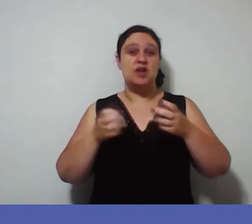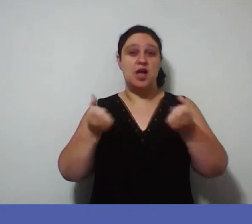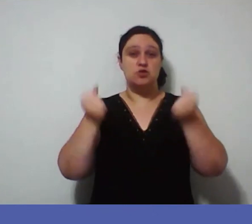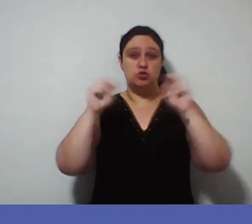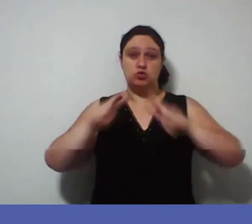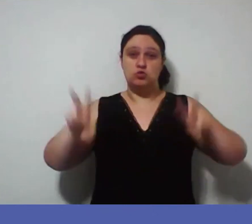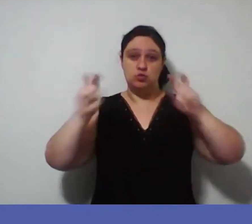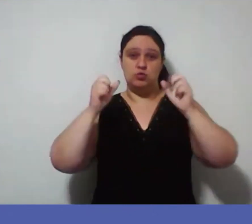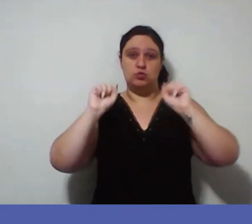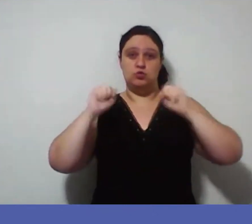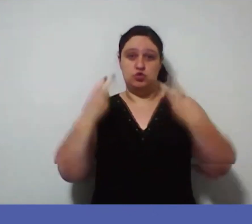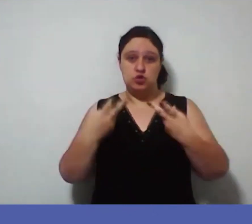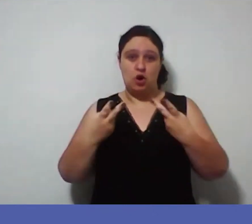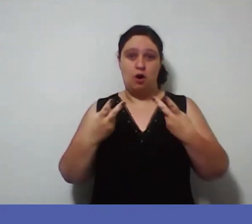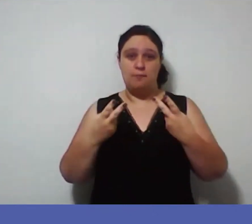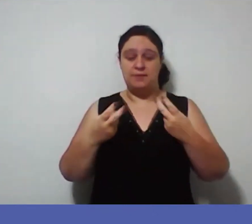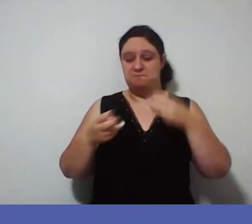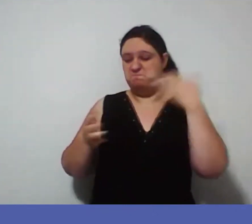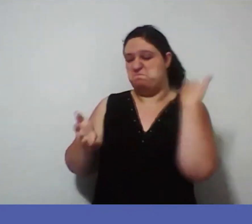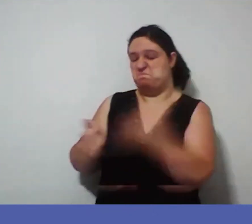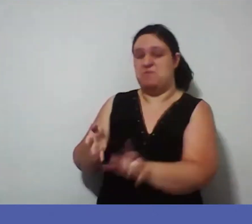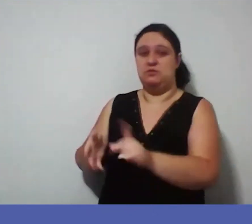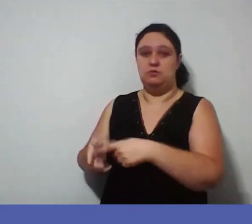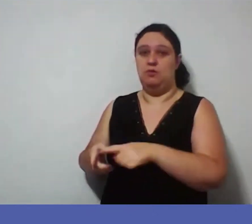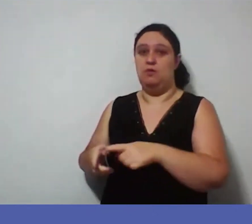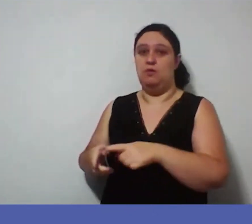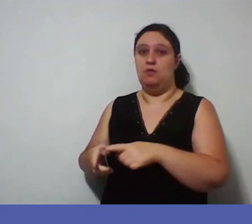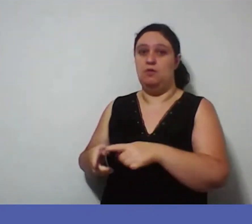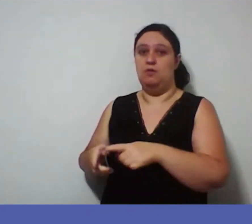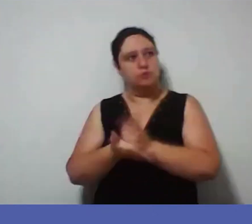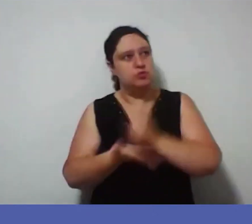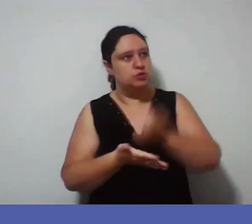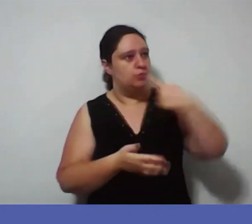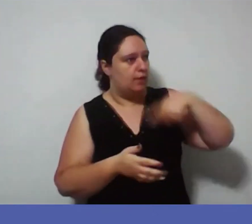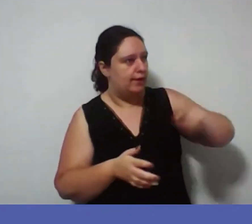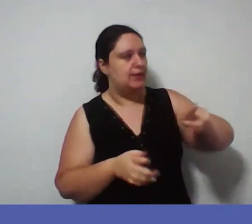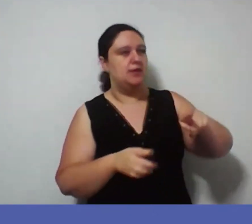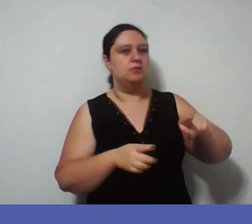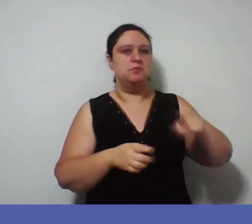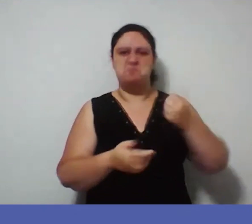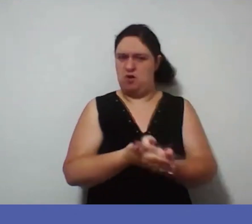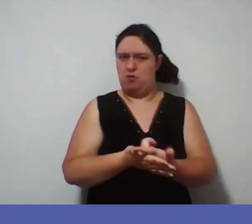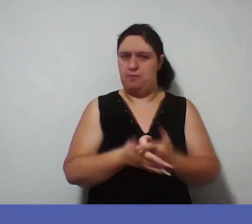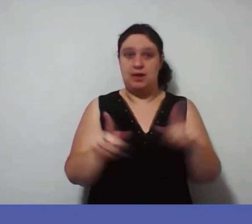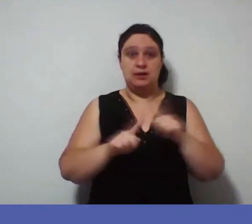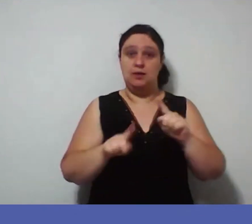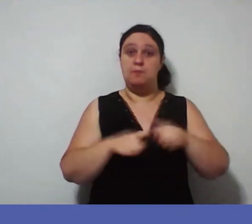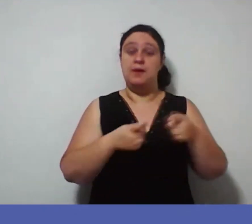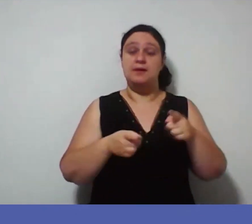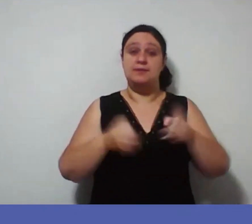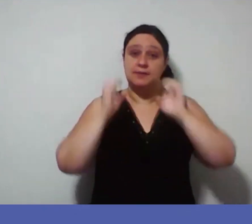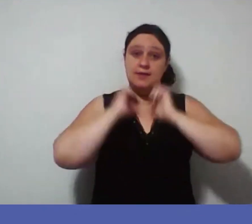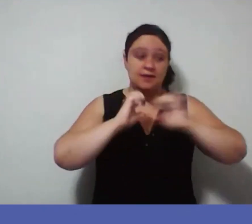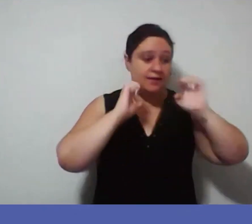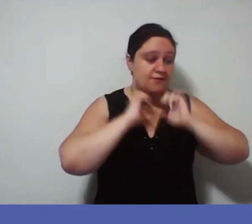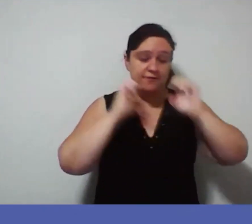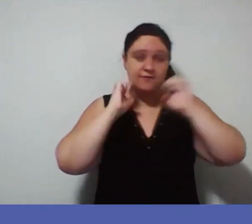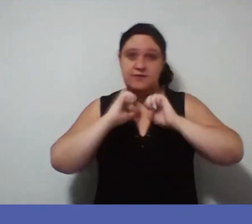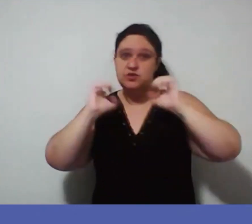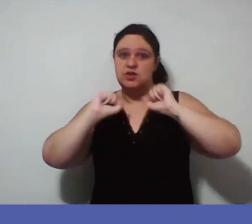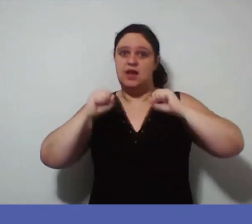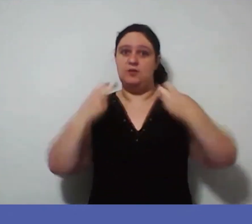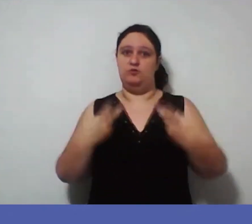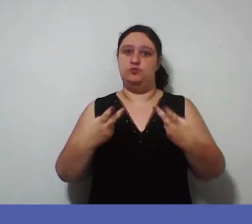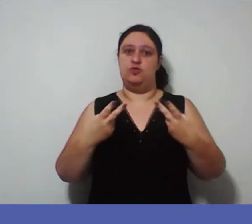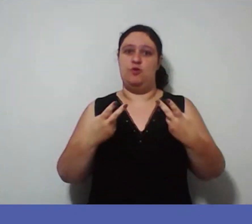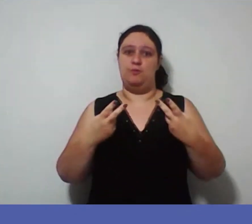comprar coisas, para resgatar as almas, pregar o evangelho do reino. Irmãos,